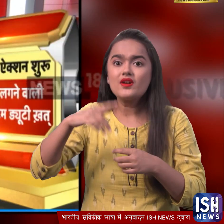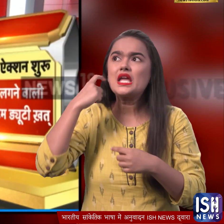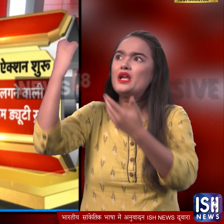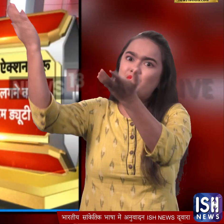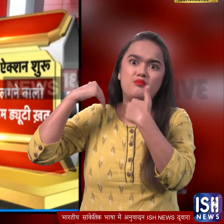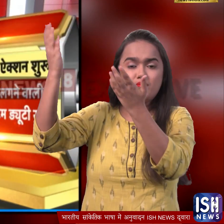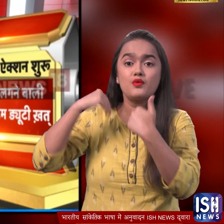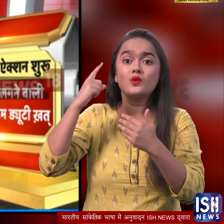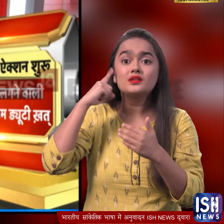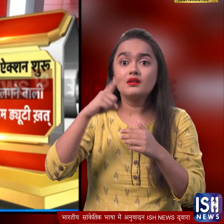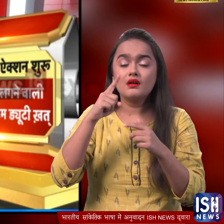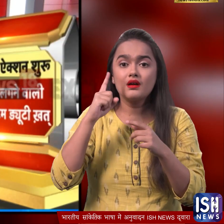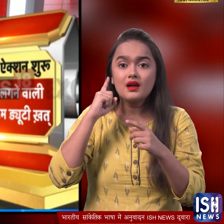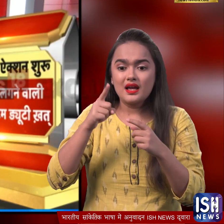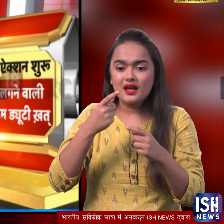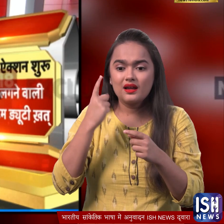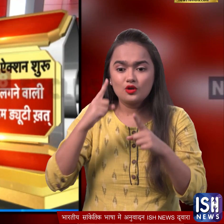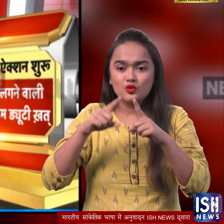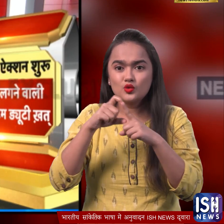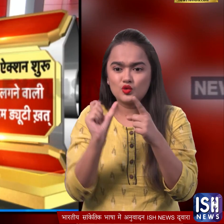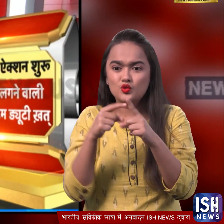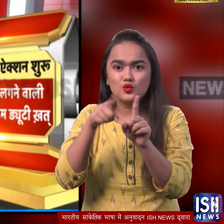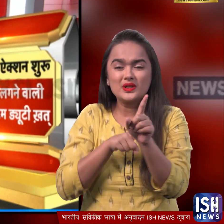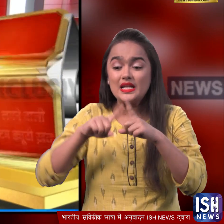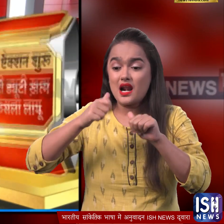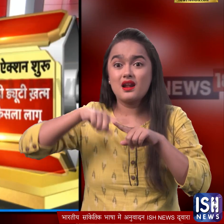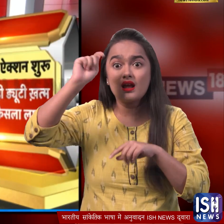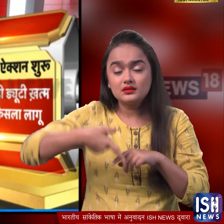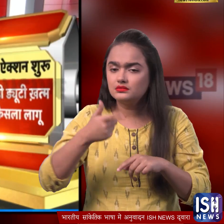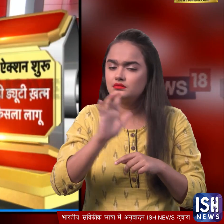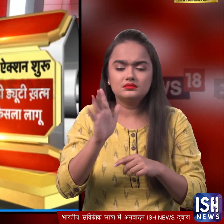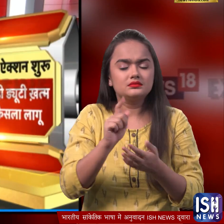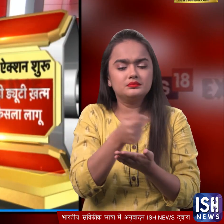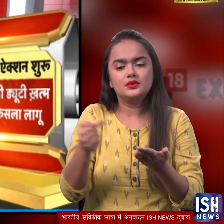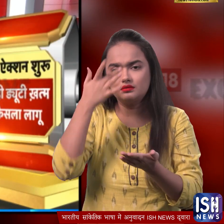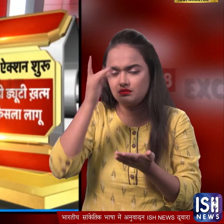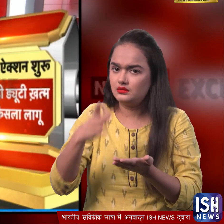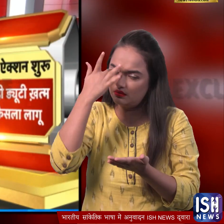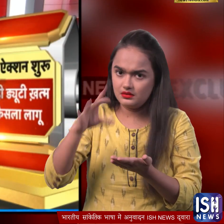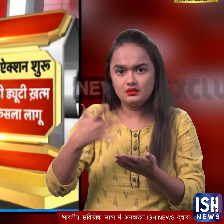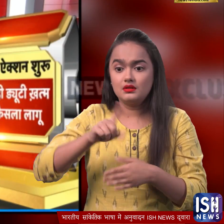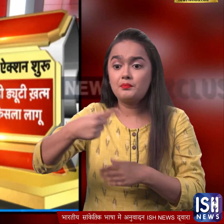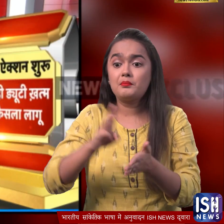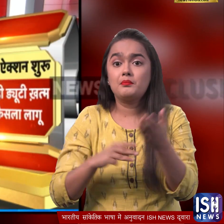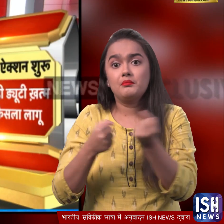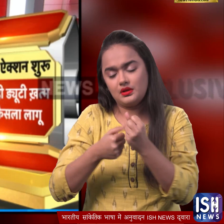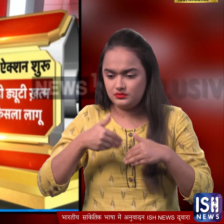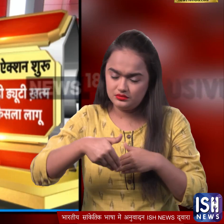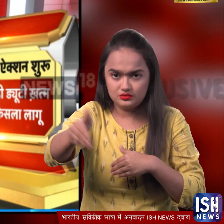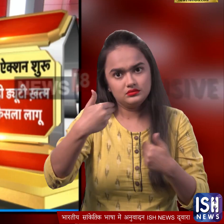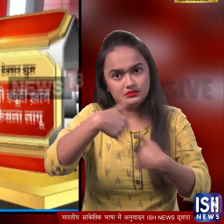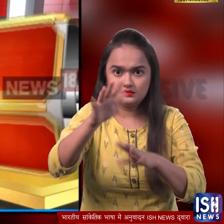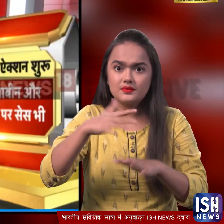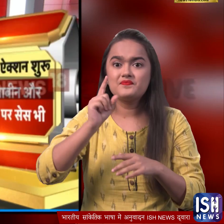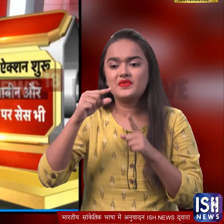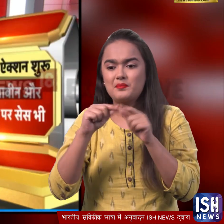पर लगने वाली बेसिक कस्टम्स ड्यूटी को खत्म कर दिया गया। ये छूट फैसले के ऐलान के साथ ही लागू हो गई, जो अगले साल मार्च तक जारी रहेगी। इसके